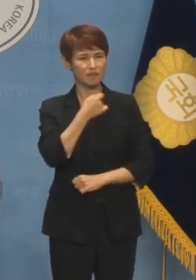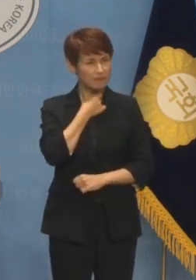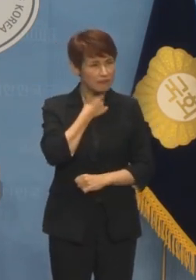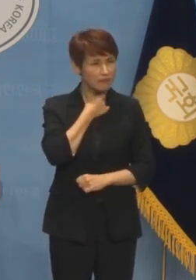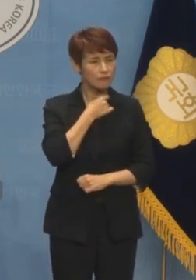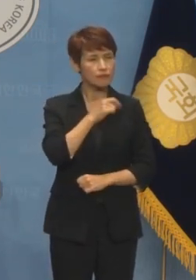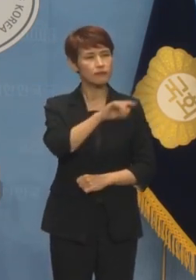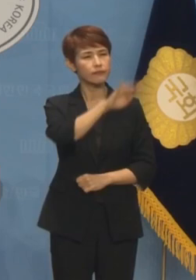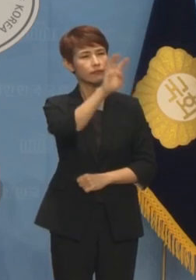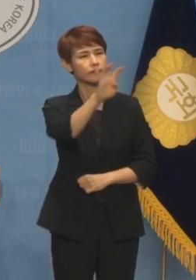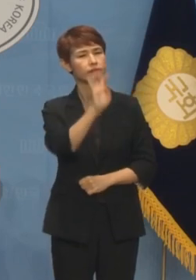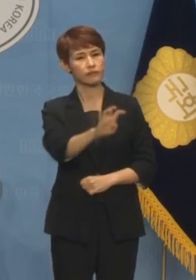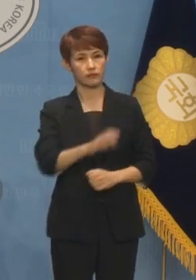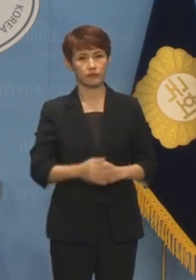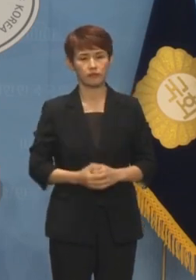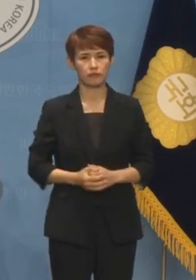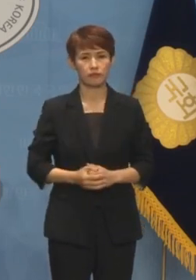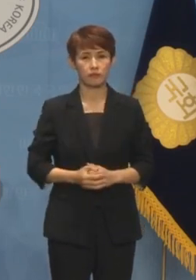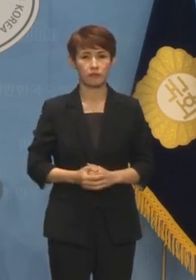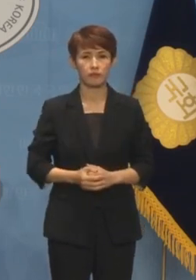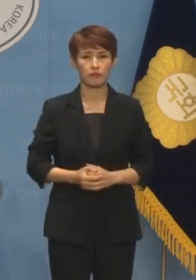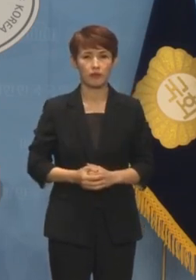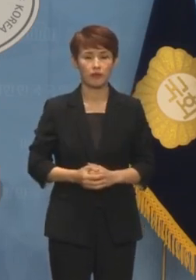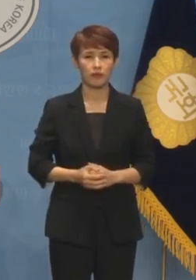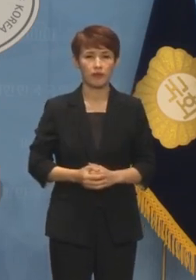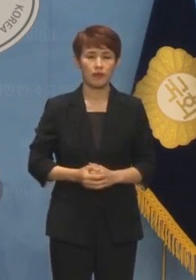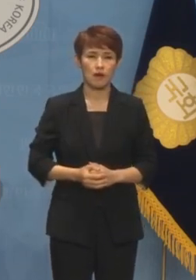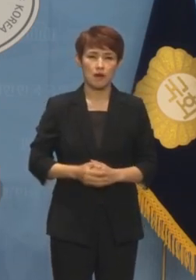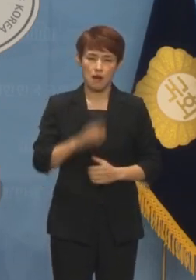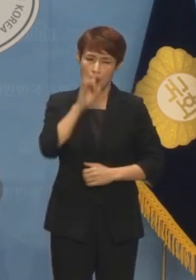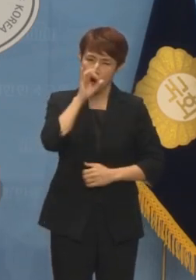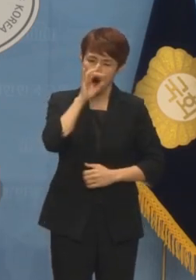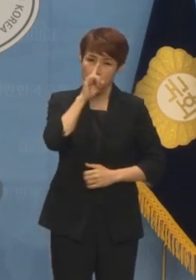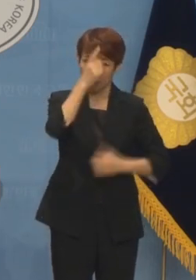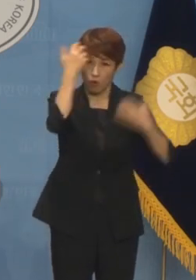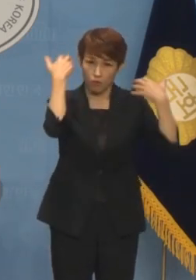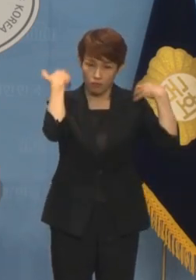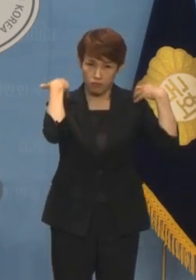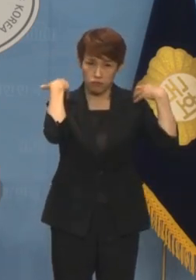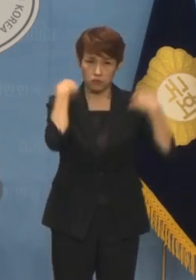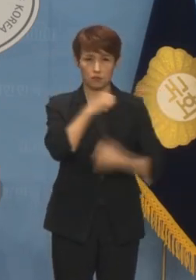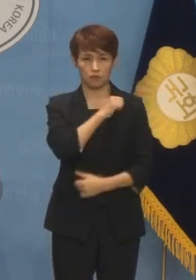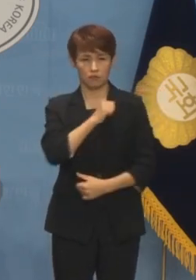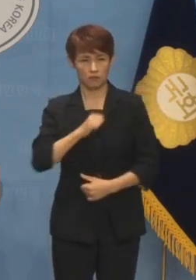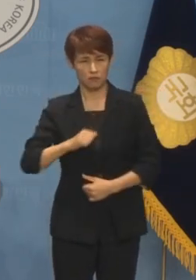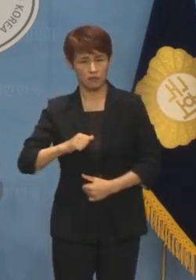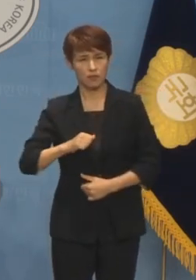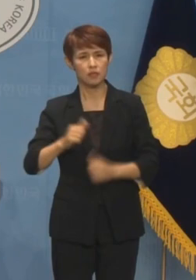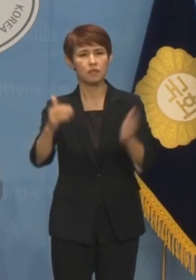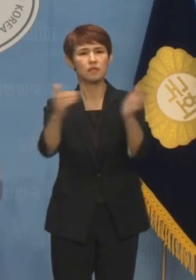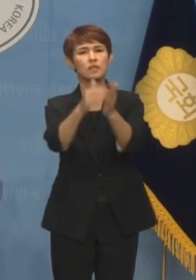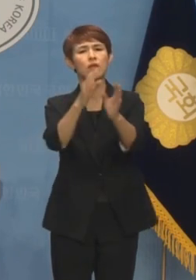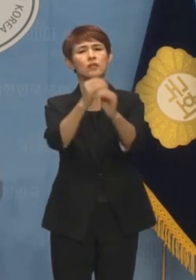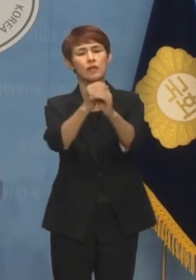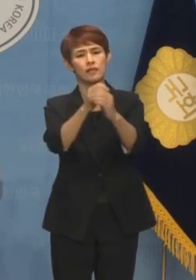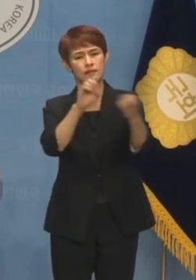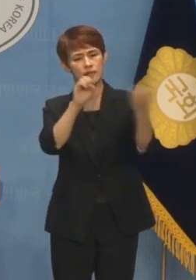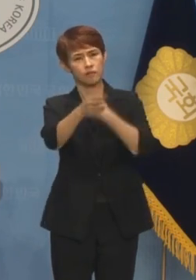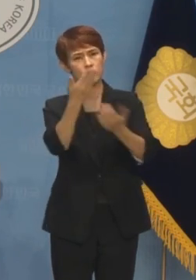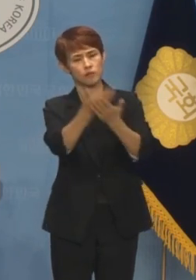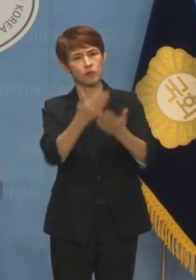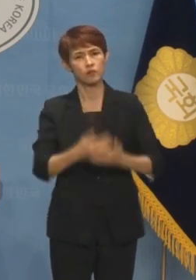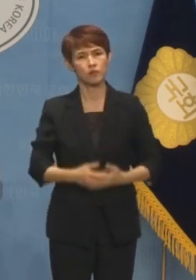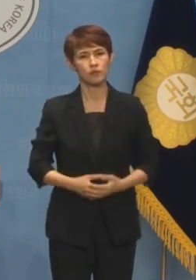지경입니다. 대체 언제까지 먹통 정부를 참고 견뎌야 하는지 답하십시오.